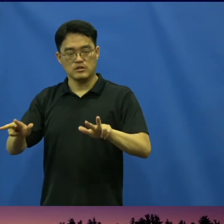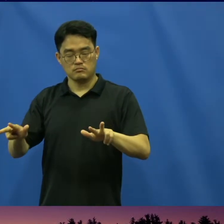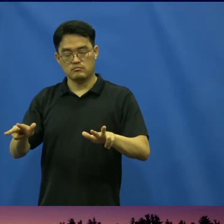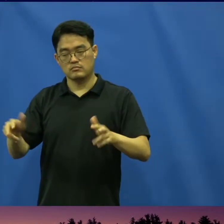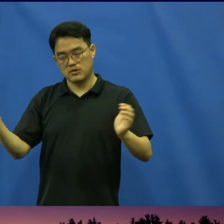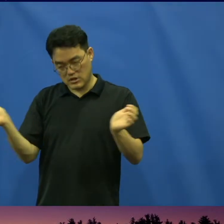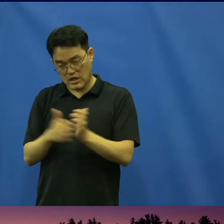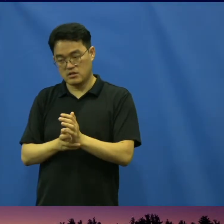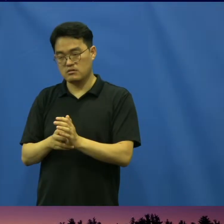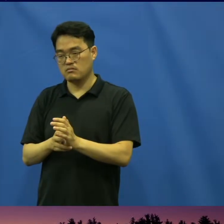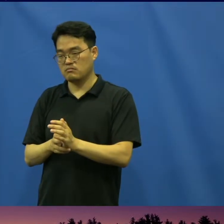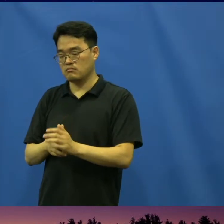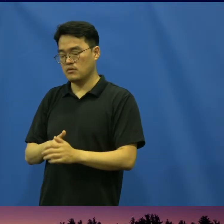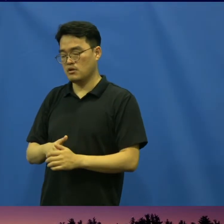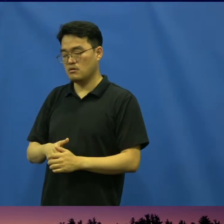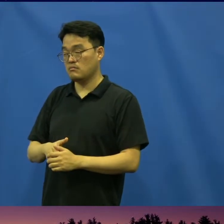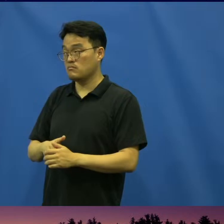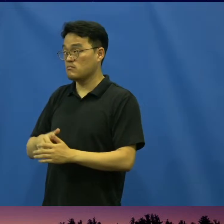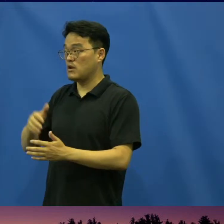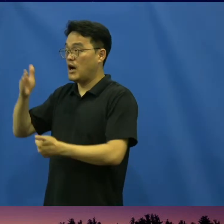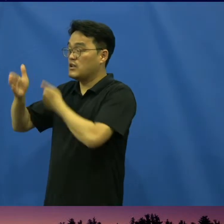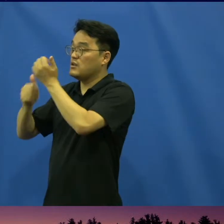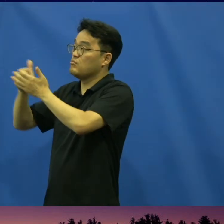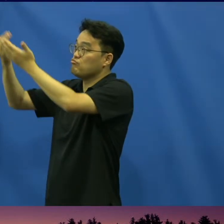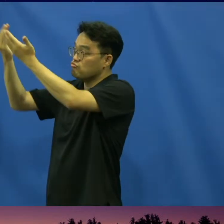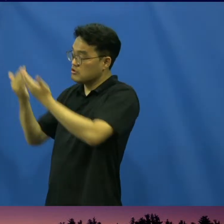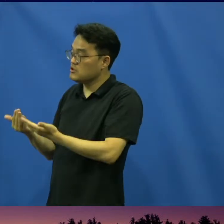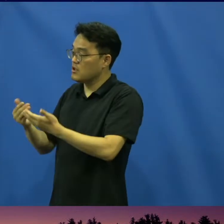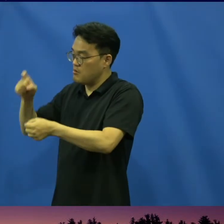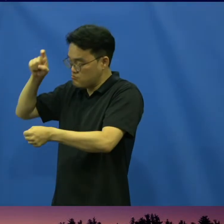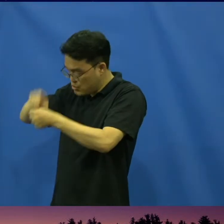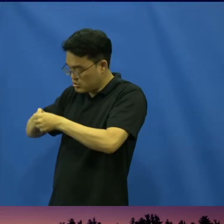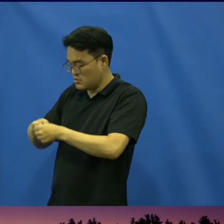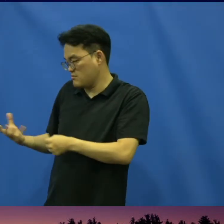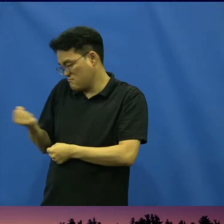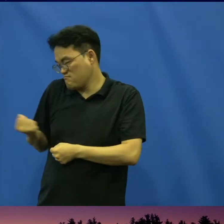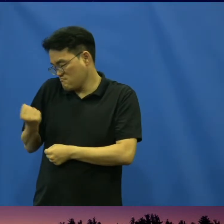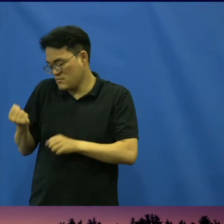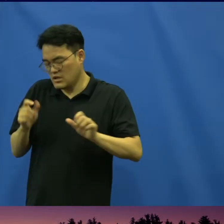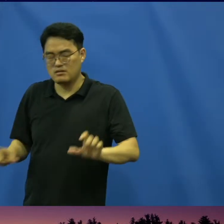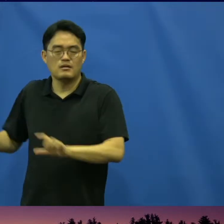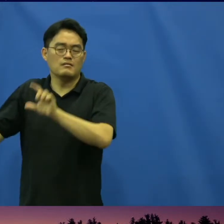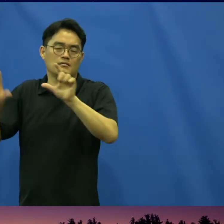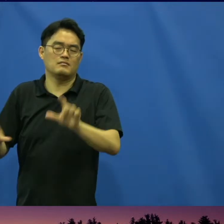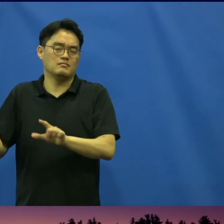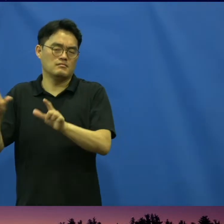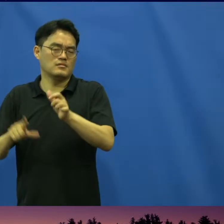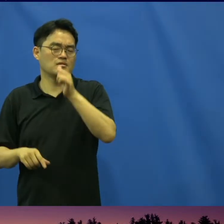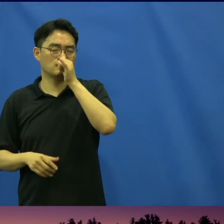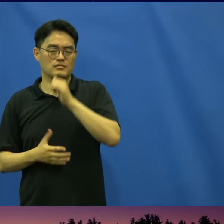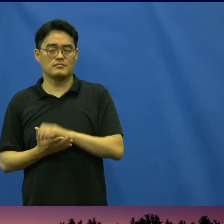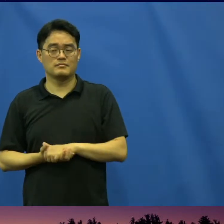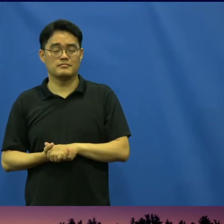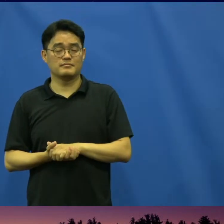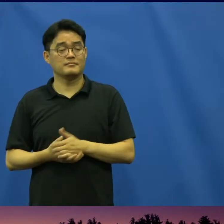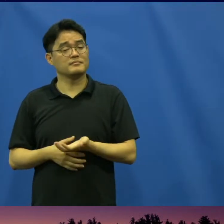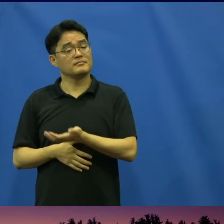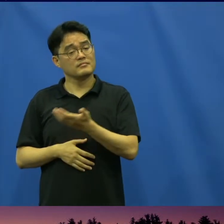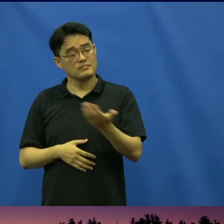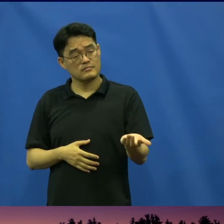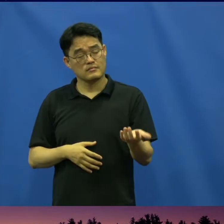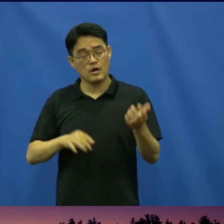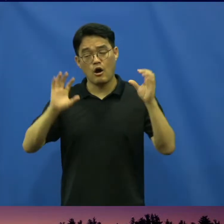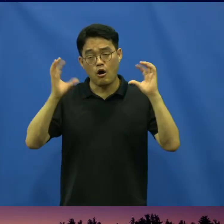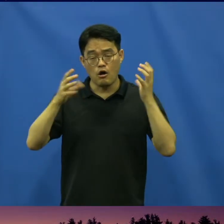때 매튜 헨리 같은 이런 사람은 그 초등학교 5학년 때인가 하여튼 어릴 때부터 완전 은혜 받아 뒤집어지니까